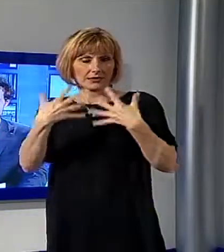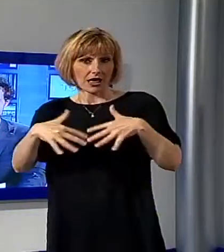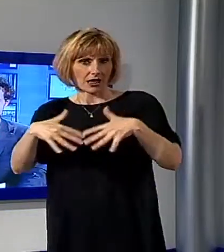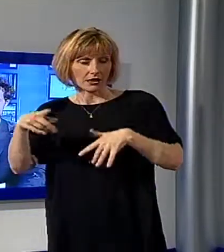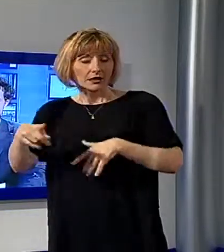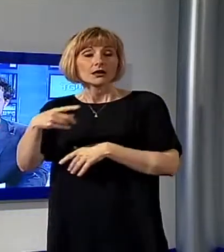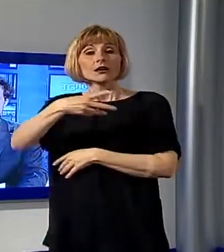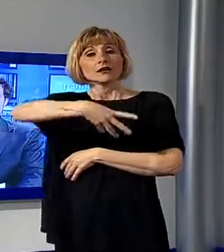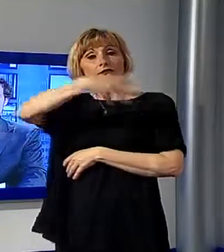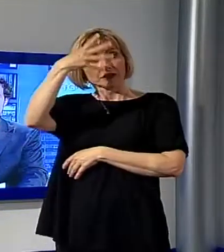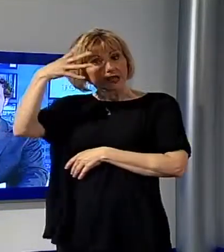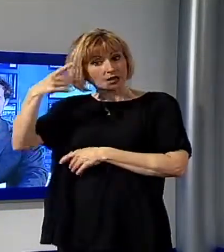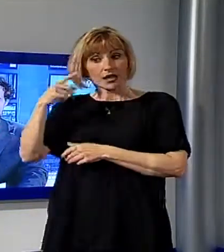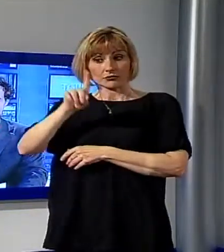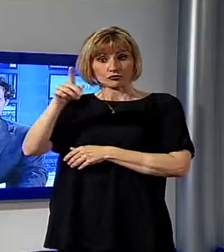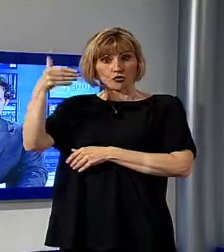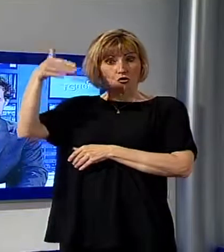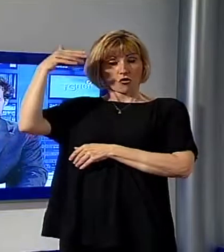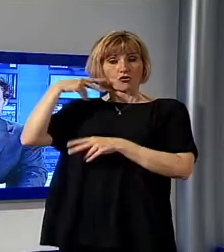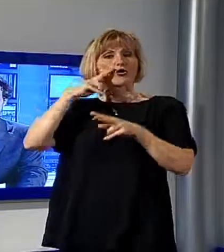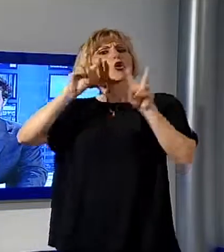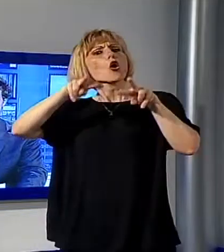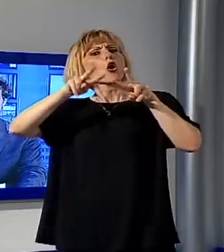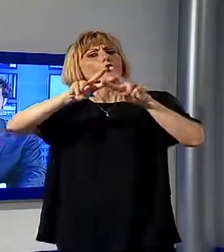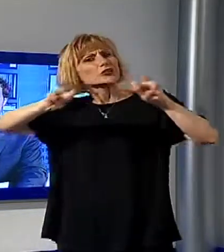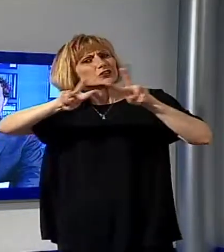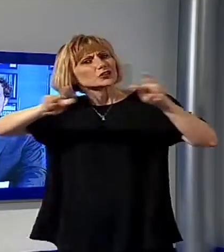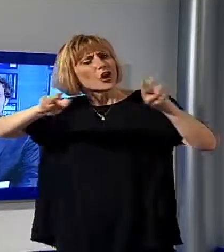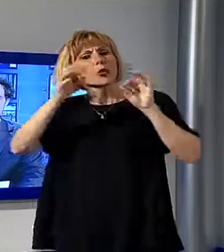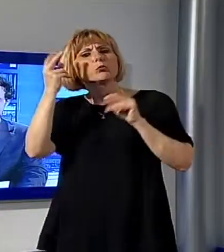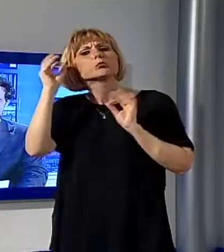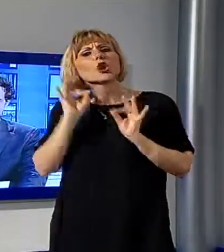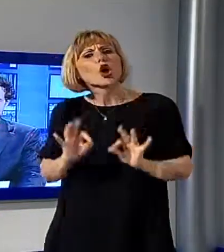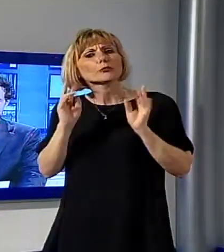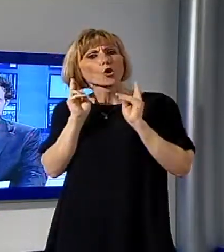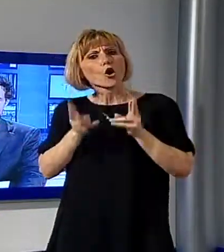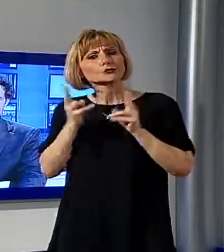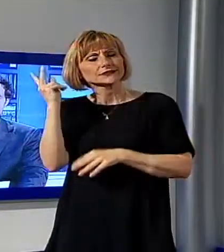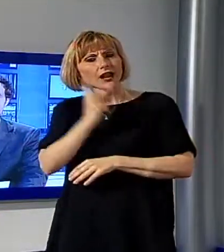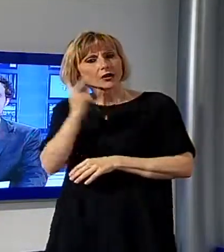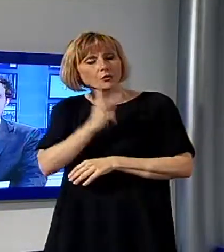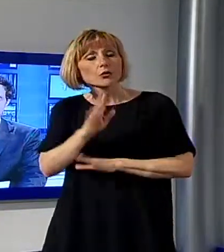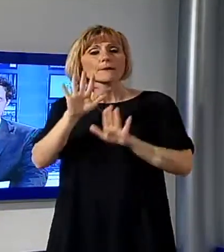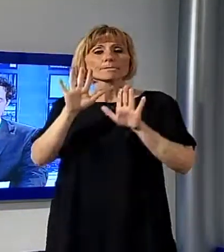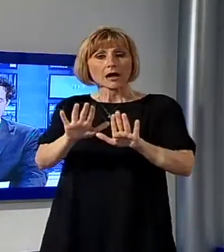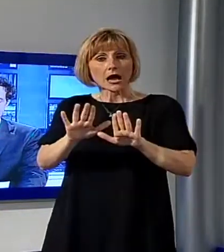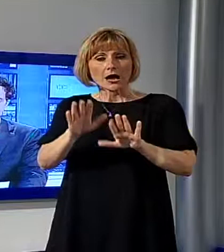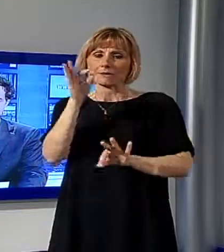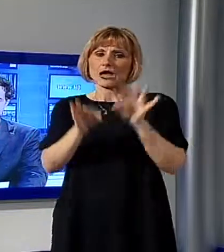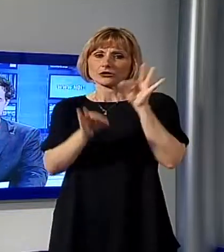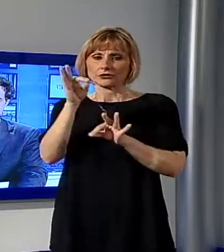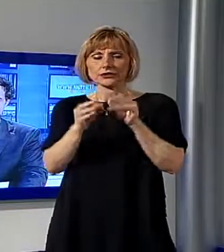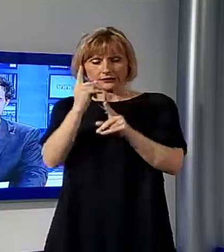la Finanza ha effettuato una perquisizione nel reparto di Lucca. La magistratura deve ancora accertare responsabilità